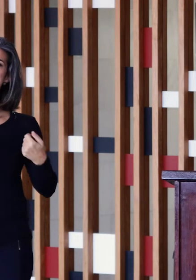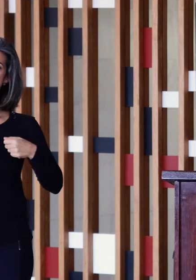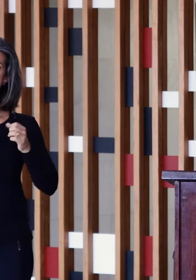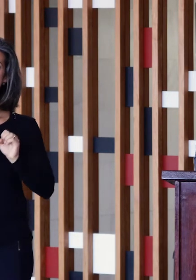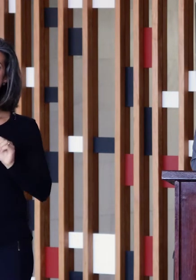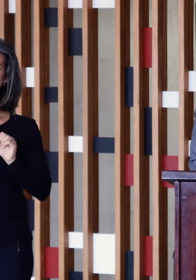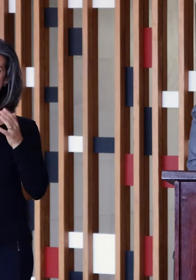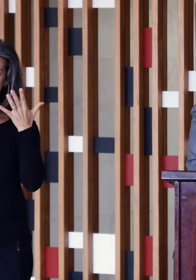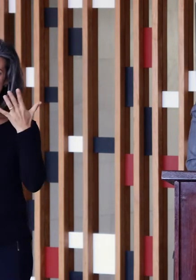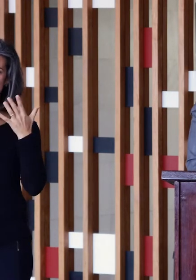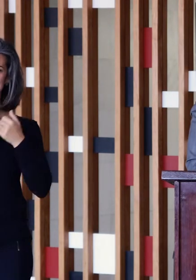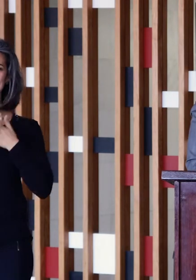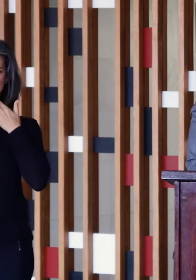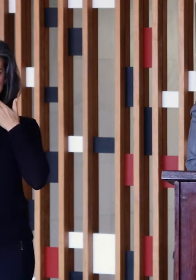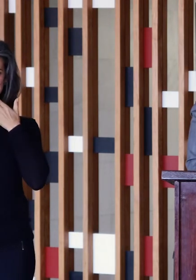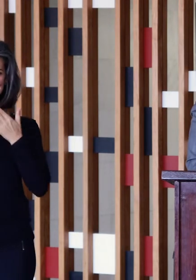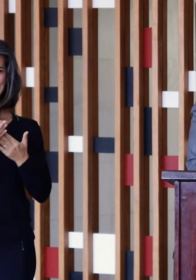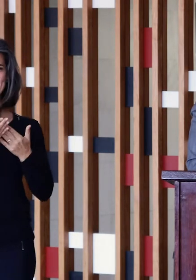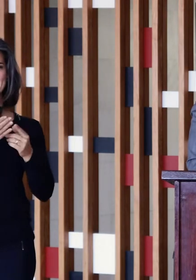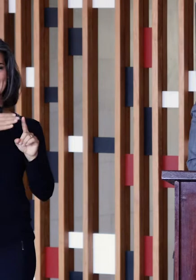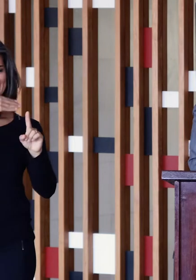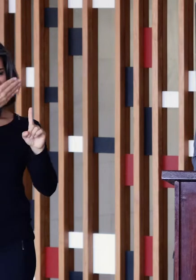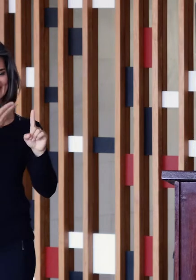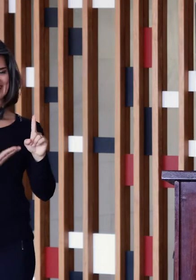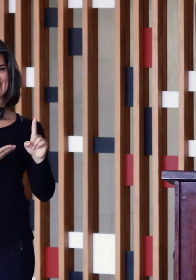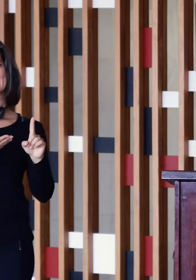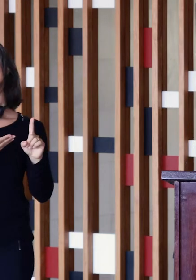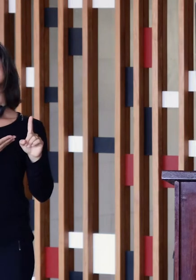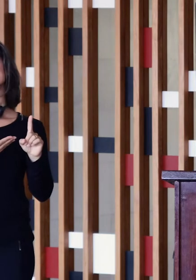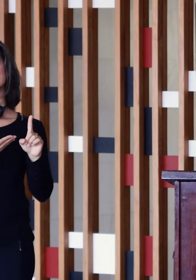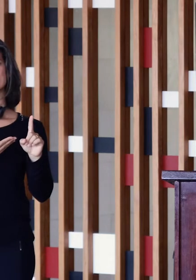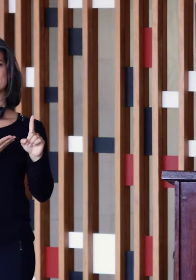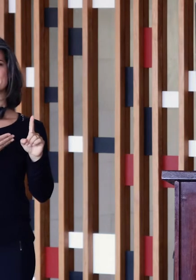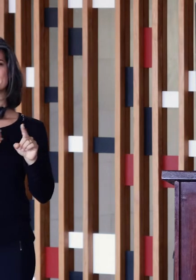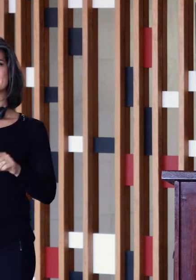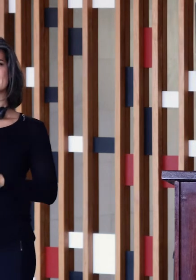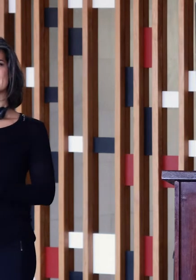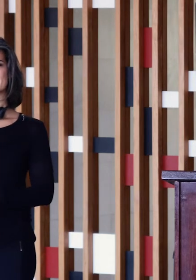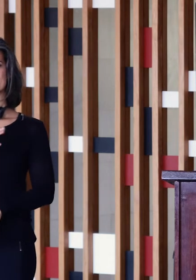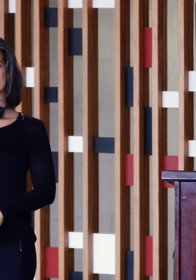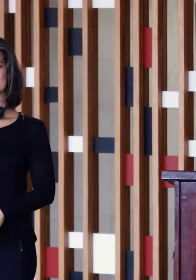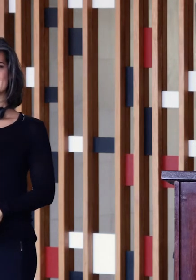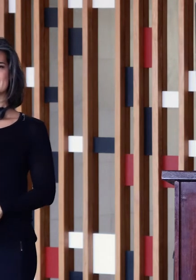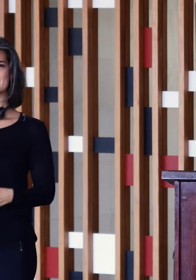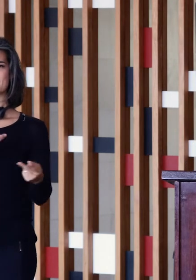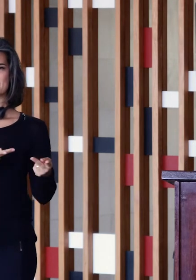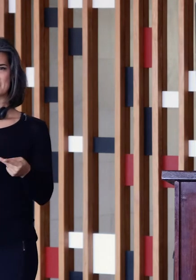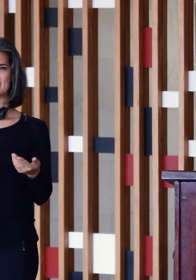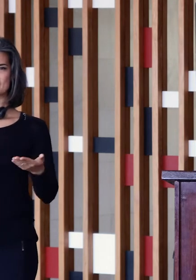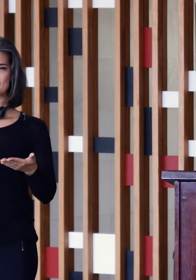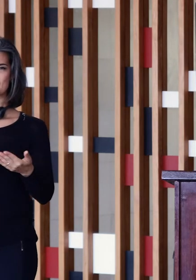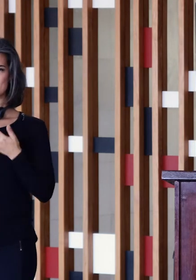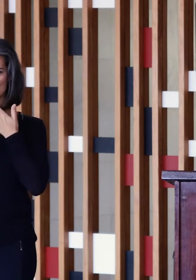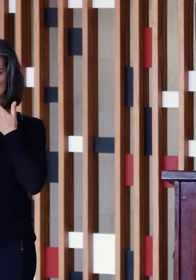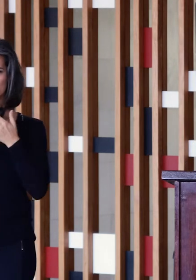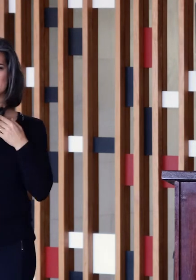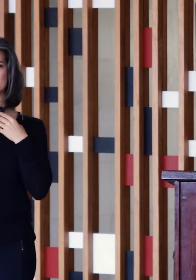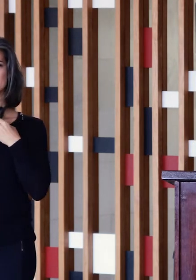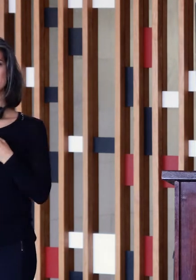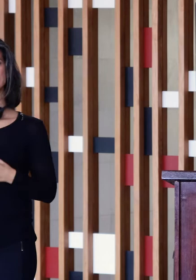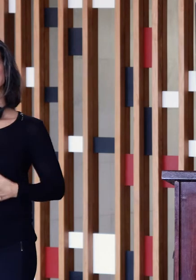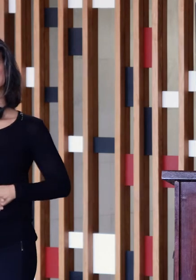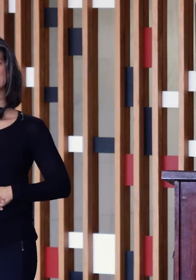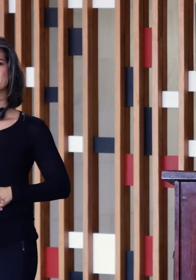e eu agradeço a Vossa Excelência, ministro Andrés Alamán, por a sua presença aqui hoje e por sua visita. Muito obrigado.